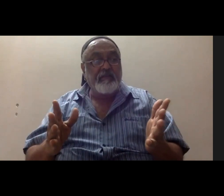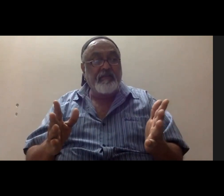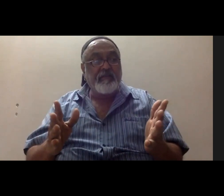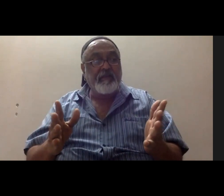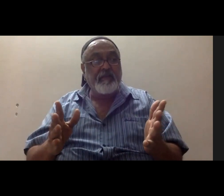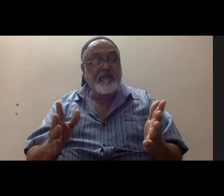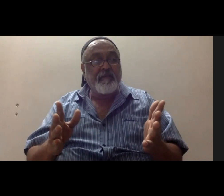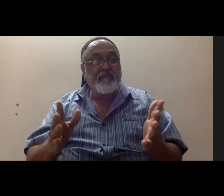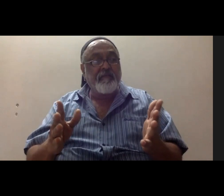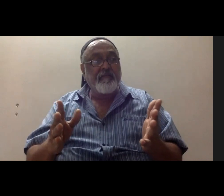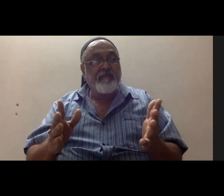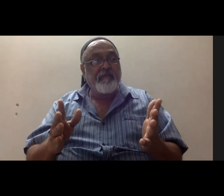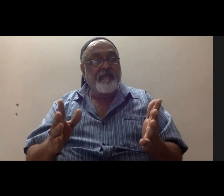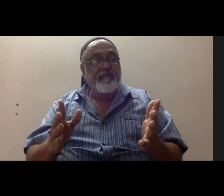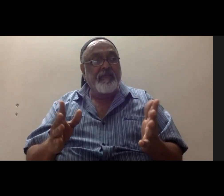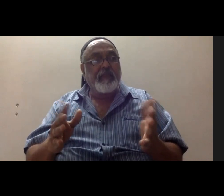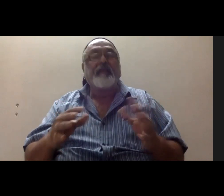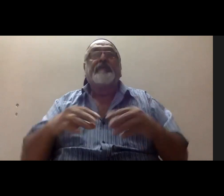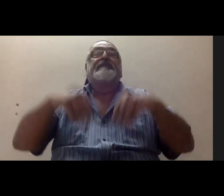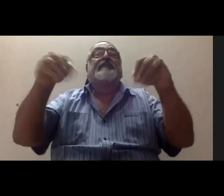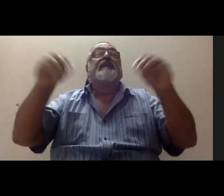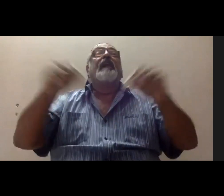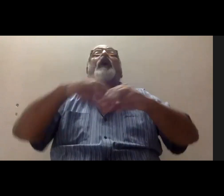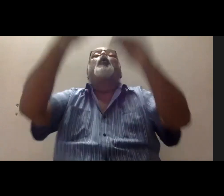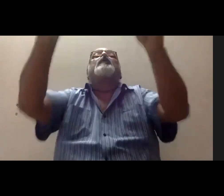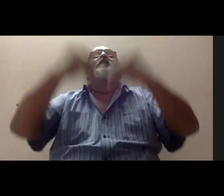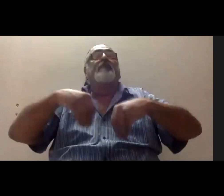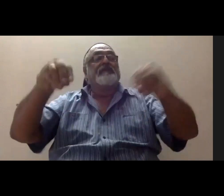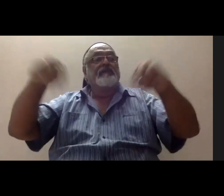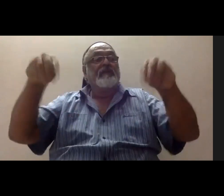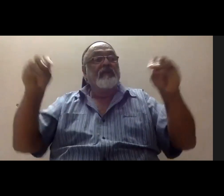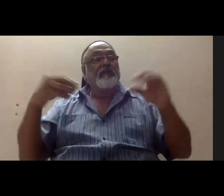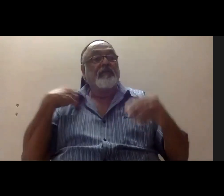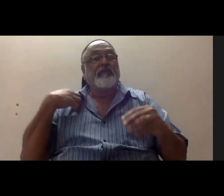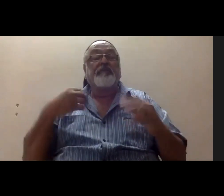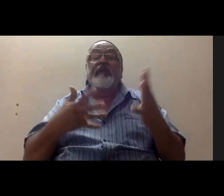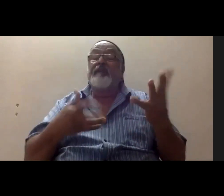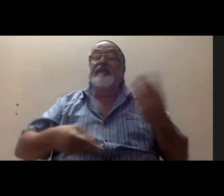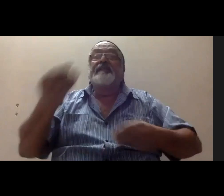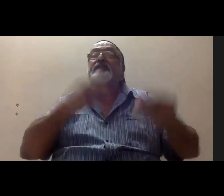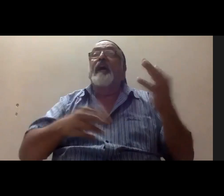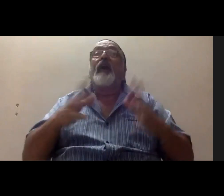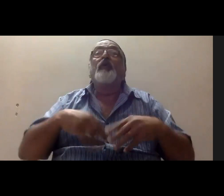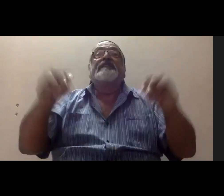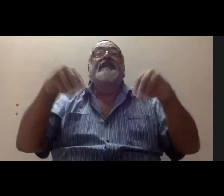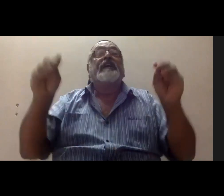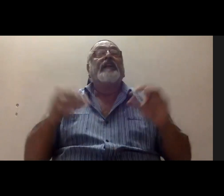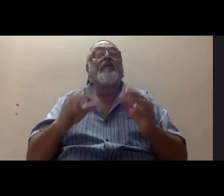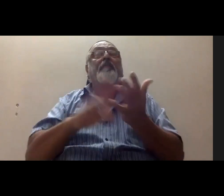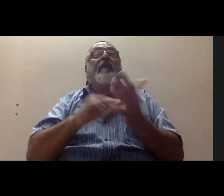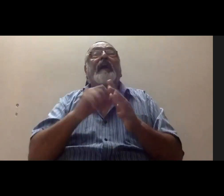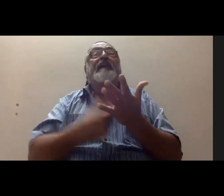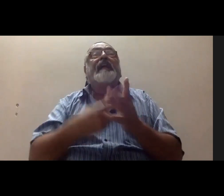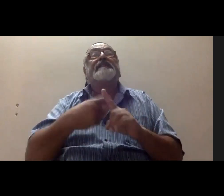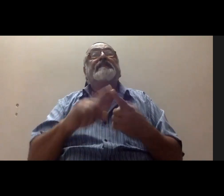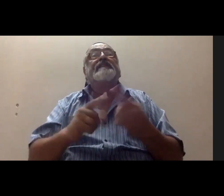बाहर जाके हम मार्केटिंग नहीं कर पा रहे, हमारा सबसे लैक चैलेंज ये है कि मार्केटिंग नहीं कर पा रहे। हमारा जो भी मार्केटिंग